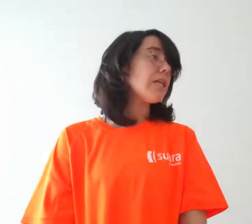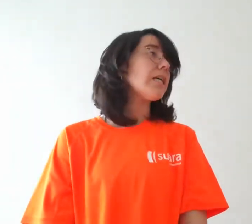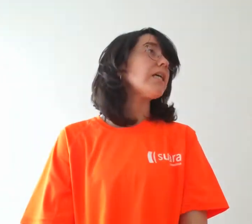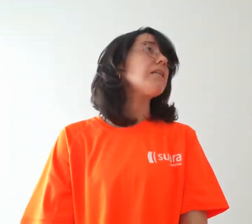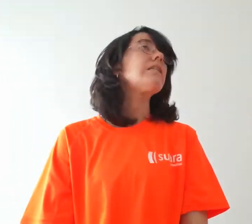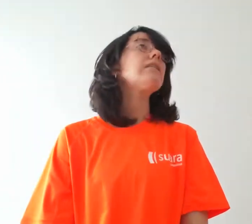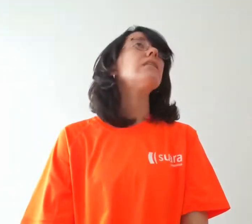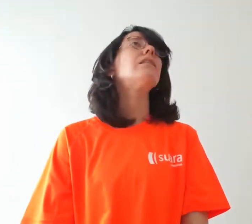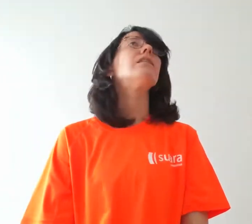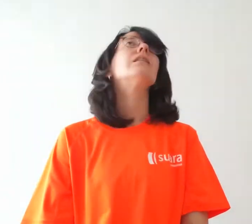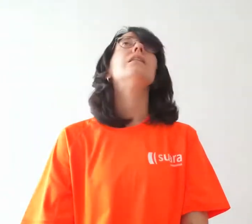3